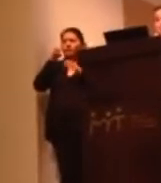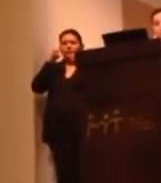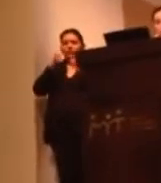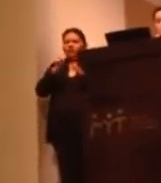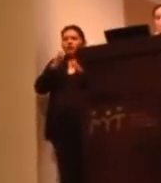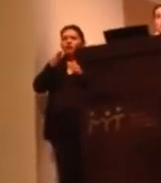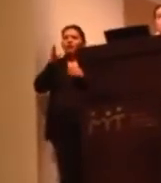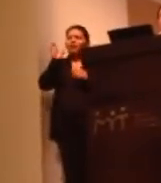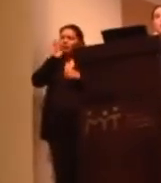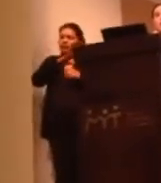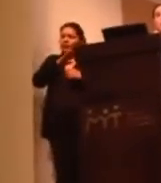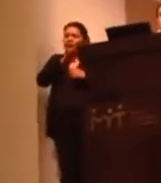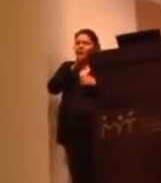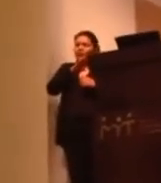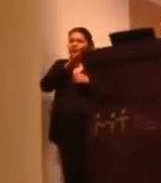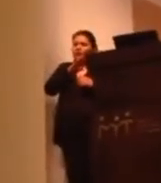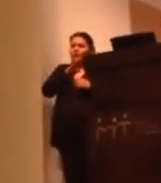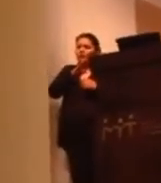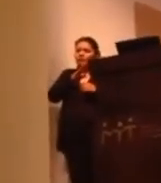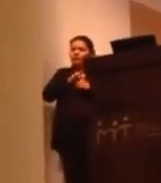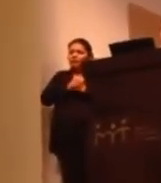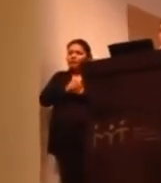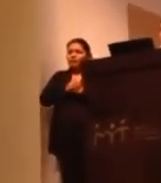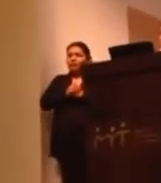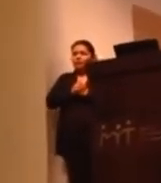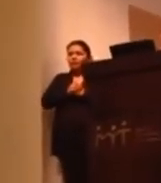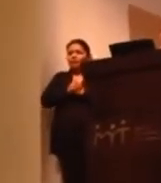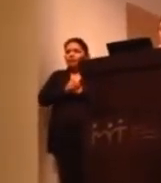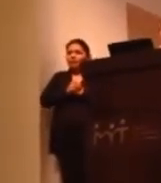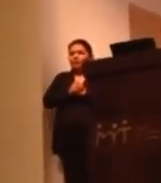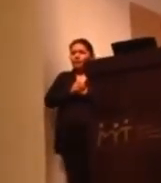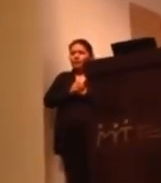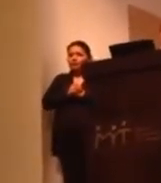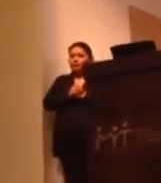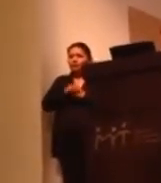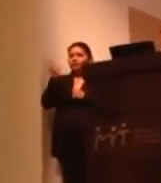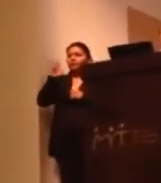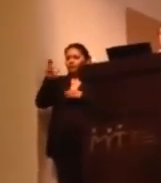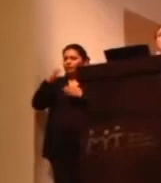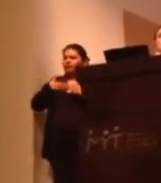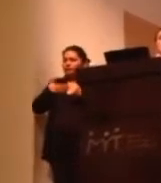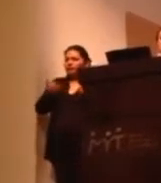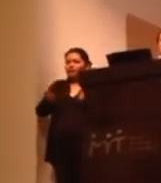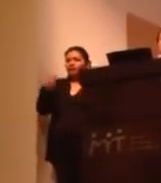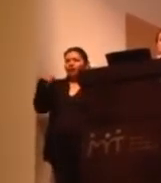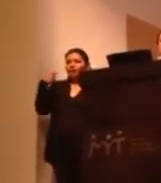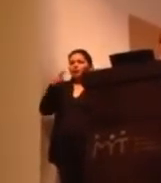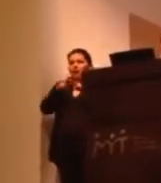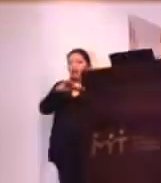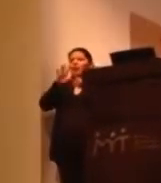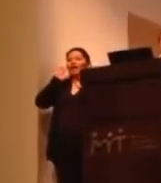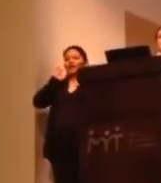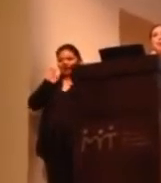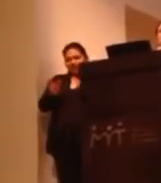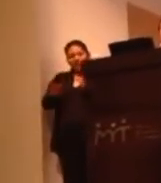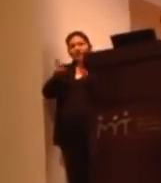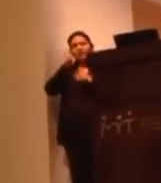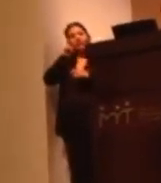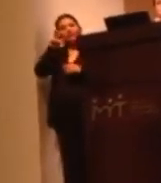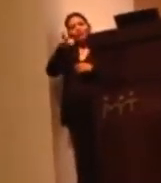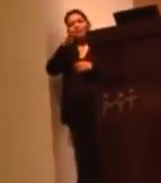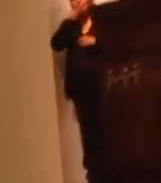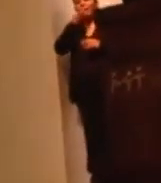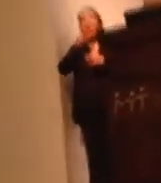porque, insisto, te quieren hacer la vida imposible. Cuando entiendes esto, creo que es una parte fundamental para darle